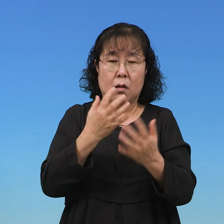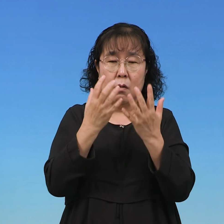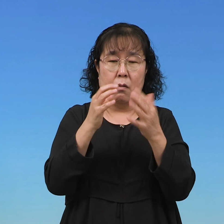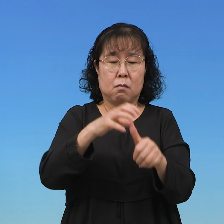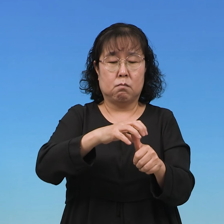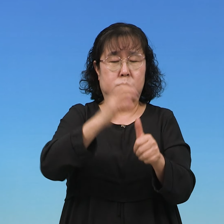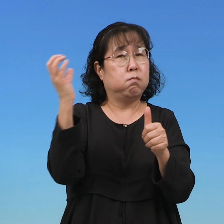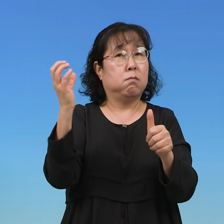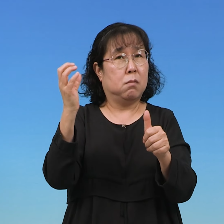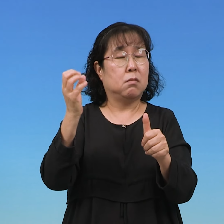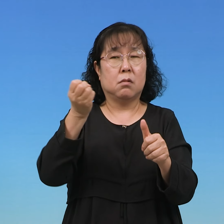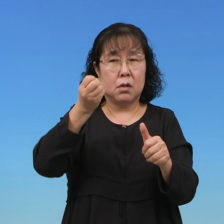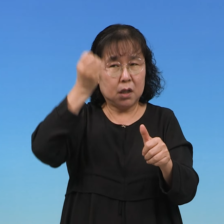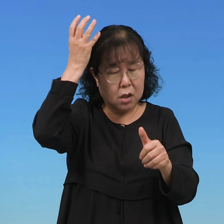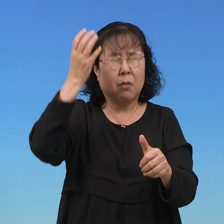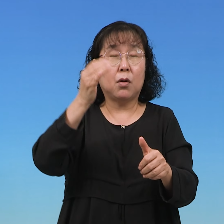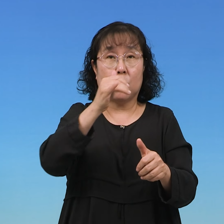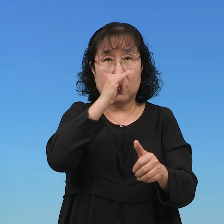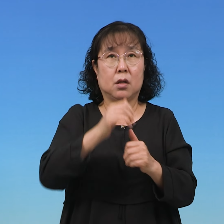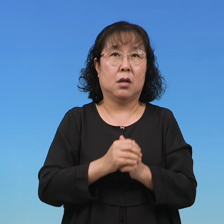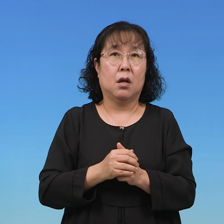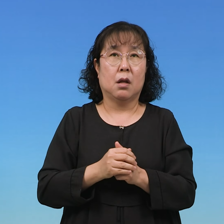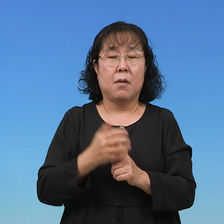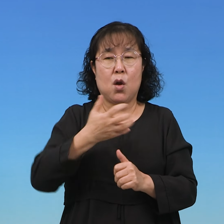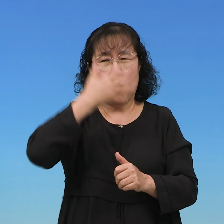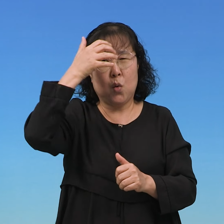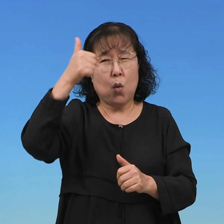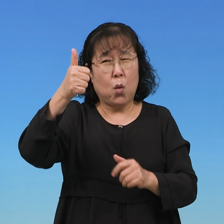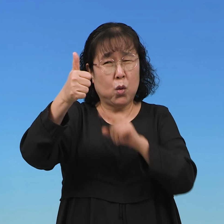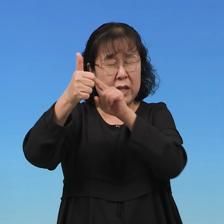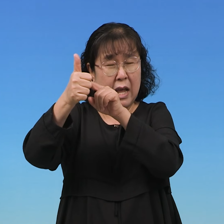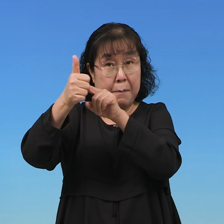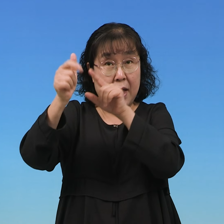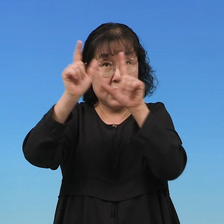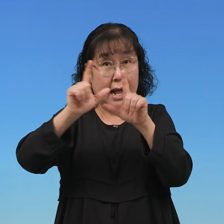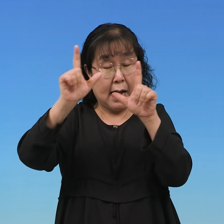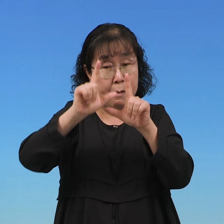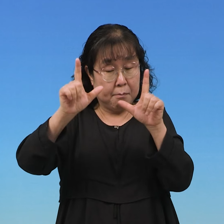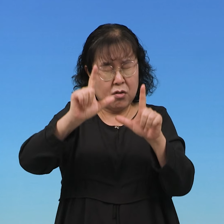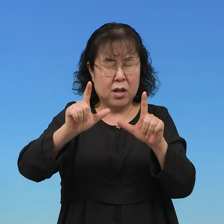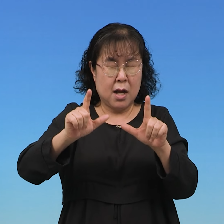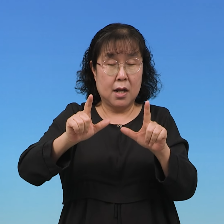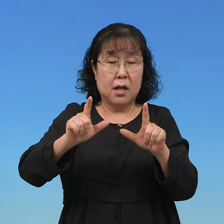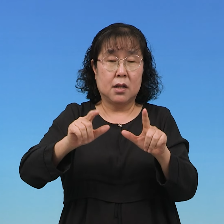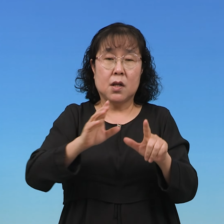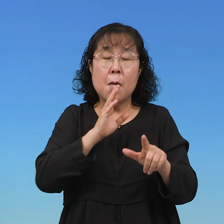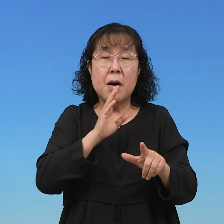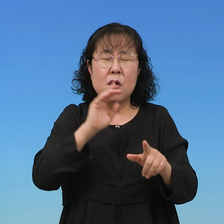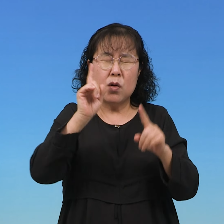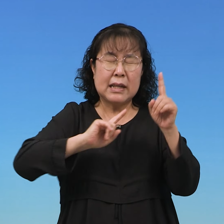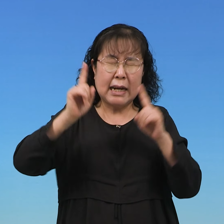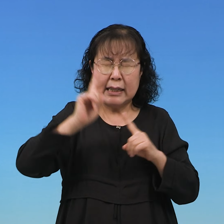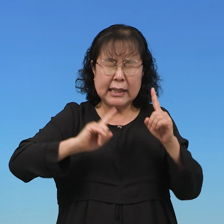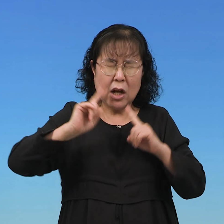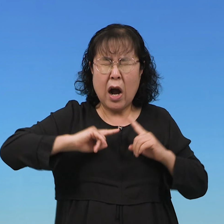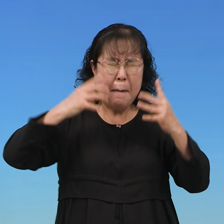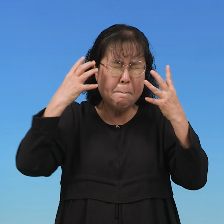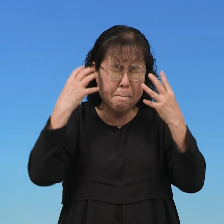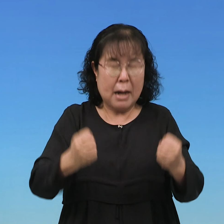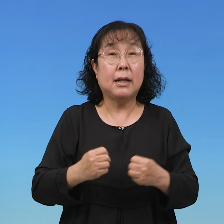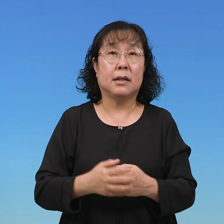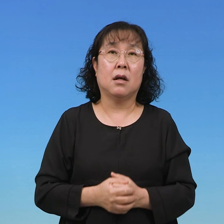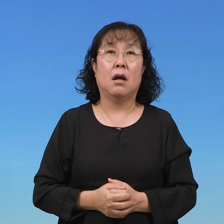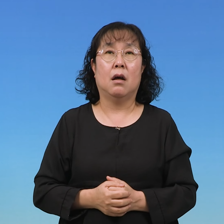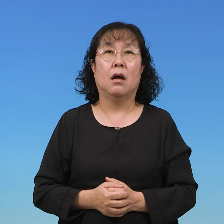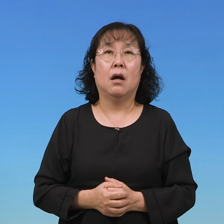요셉의 삶은요, 그야말로 상처 구덩이를 뒹군 삶입니다. 오늘 여러분 중에 요셉이